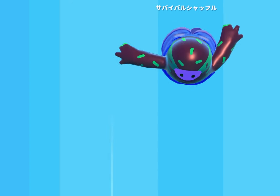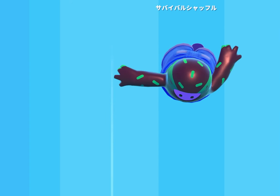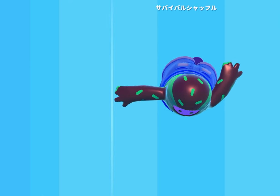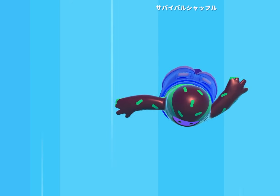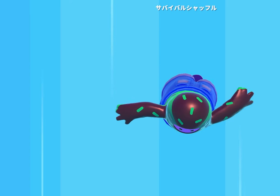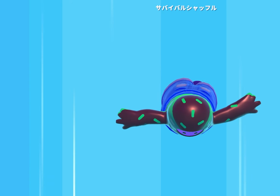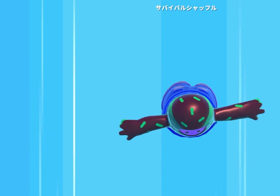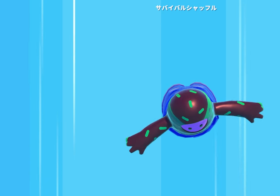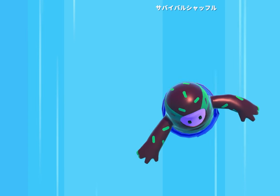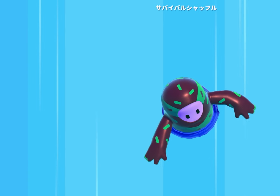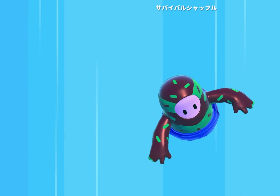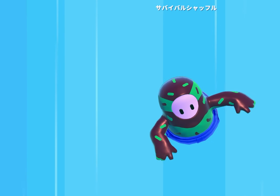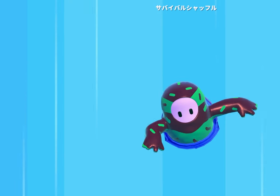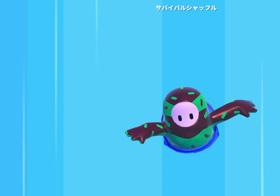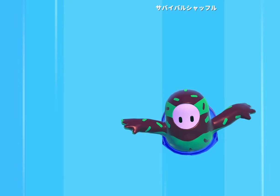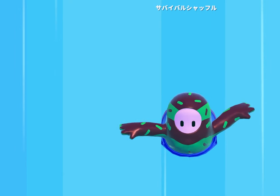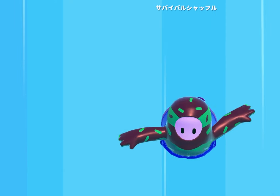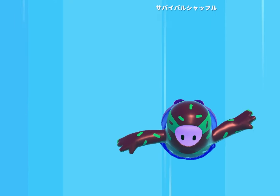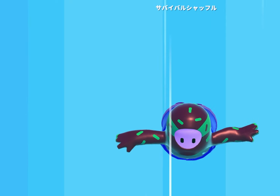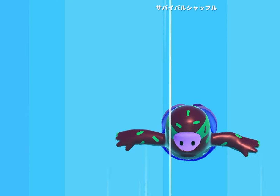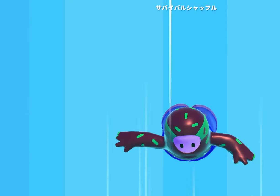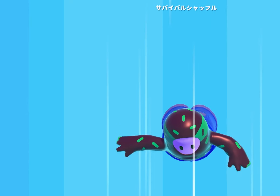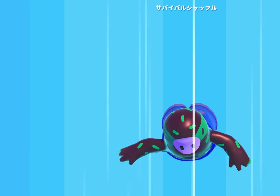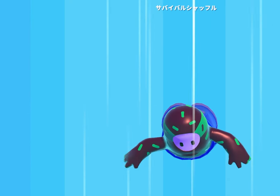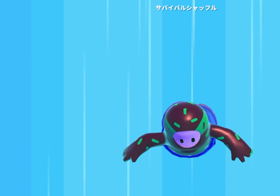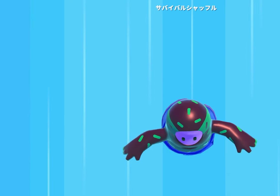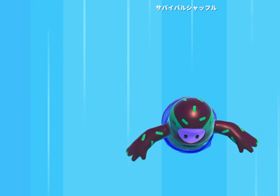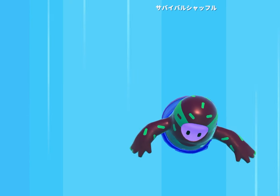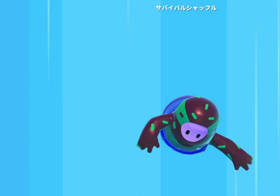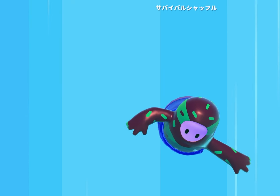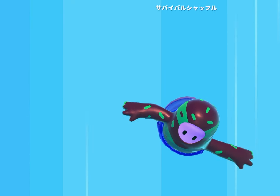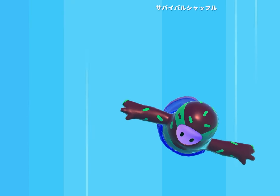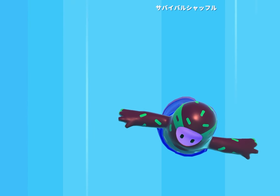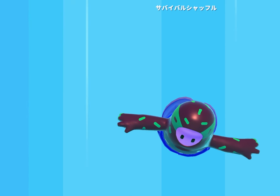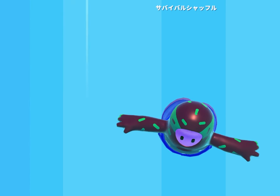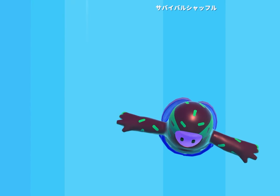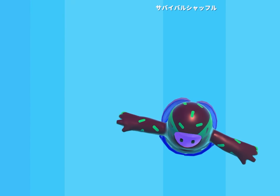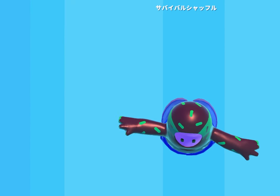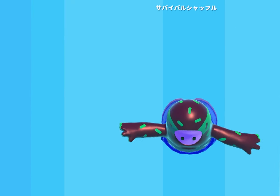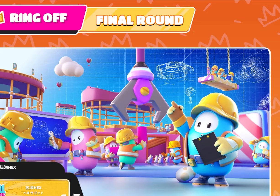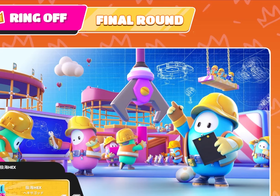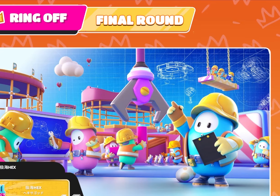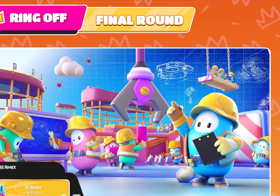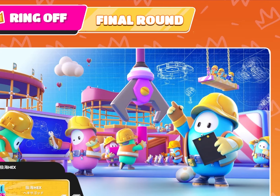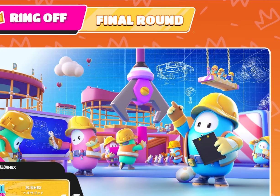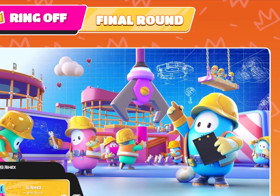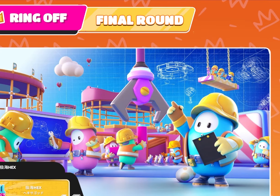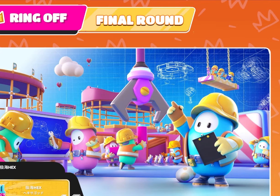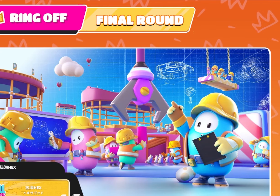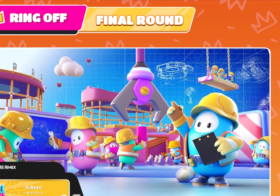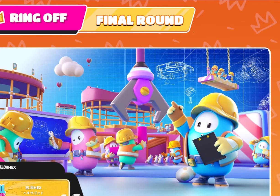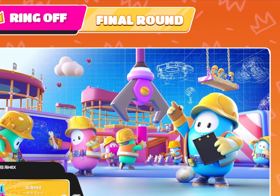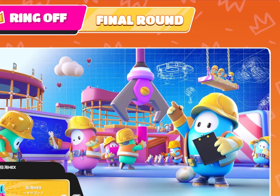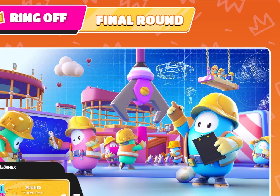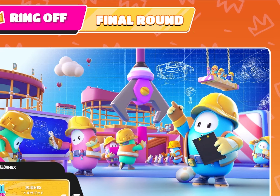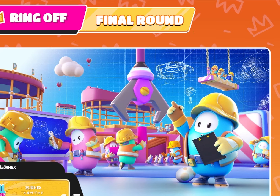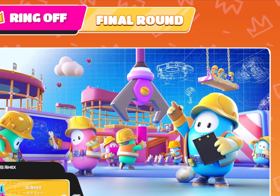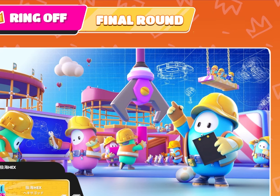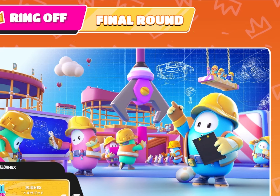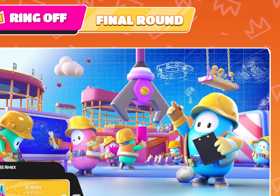いいなぁゴキブリいやぁいいなぁゴキブリってマジで羨ましいんですよね消防士目指してるんですけどやっぱゴキブリ